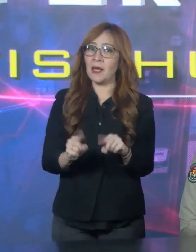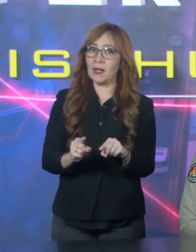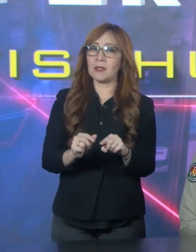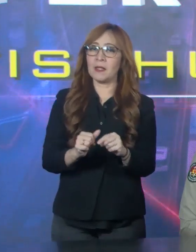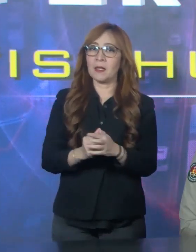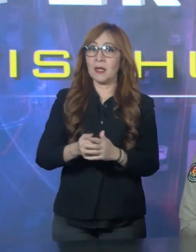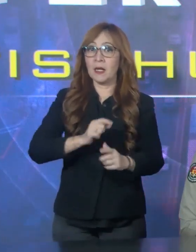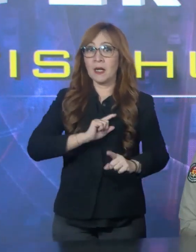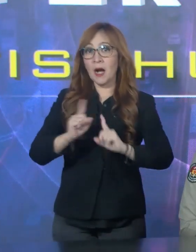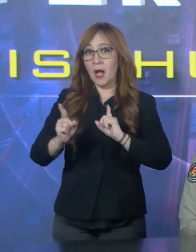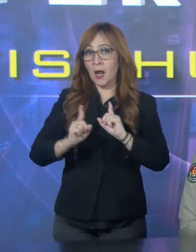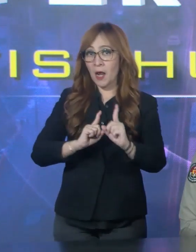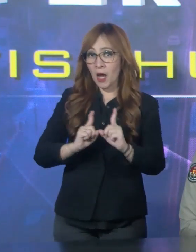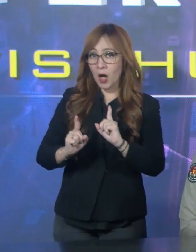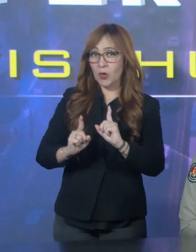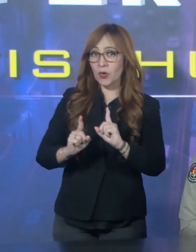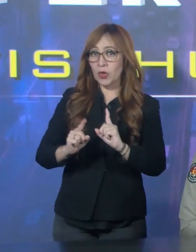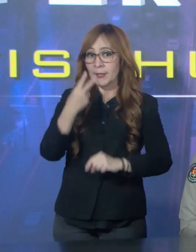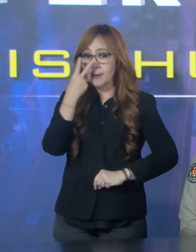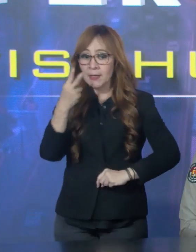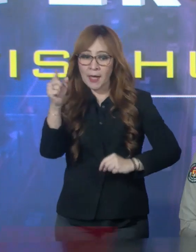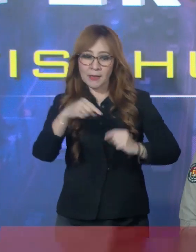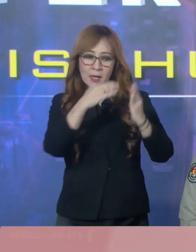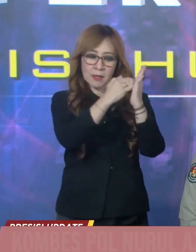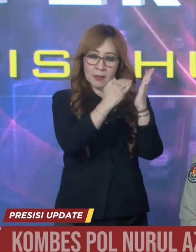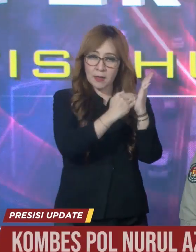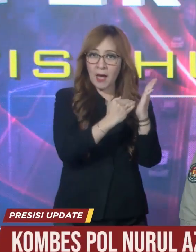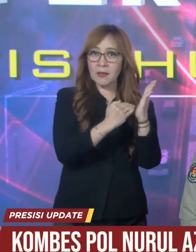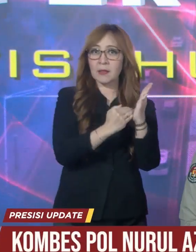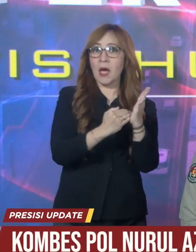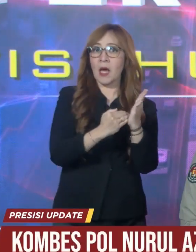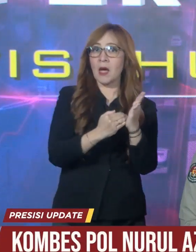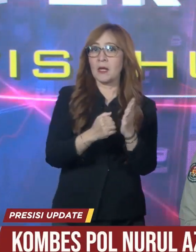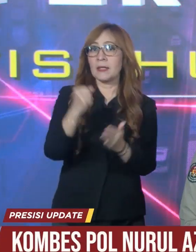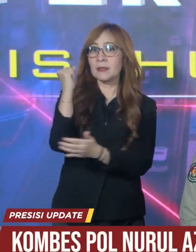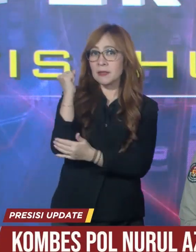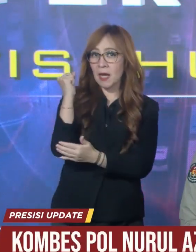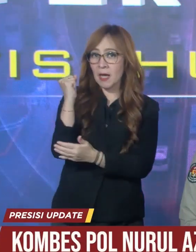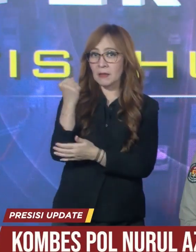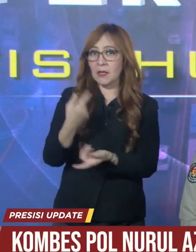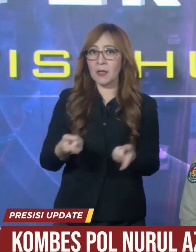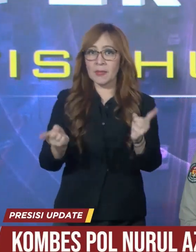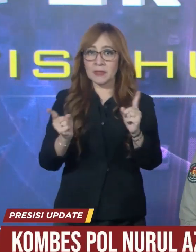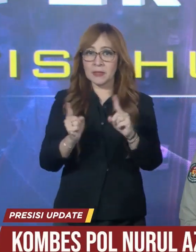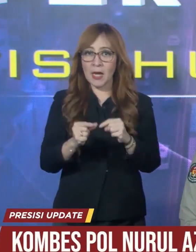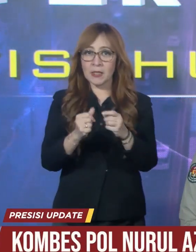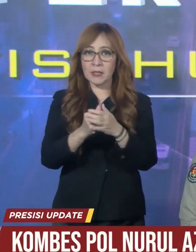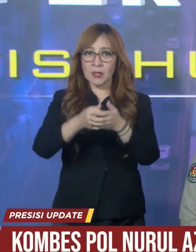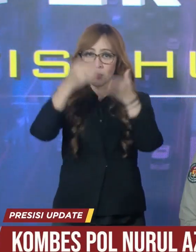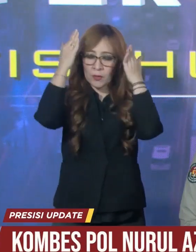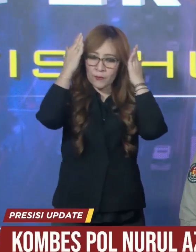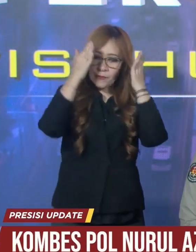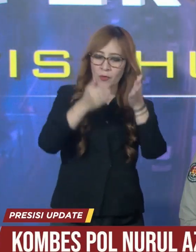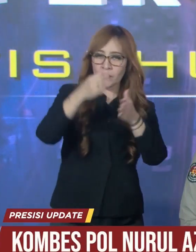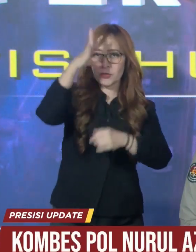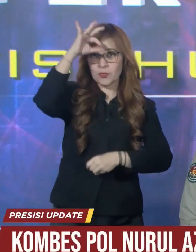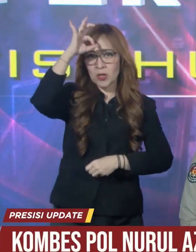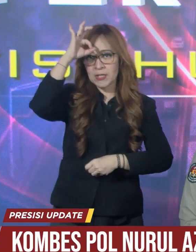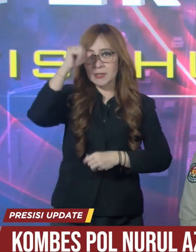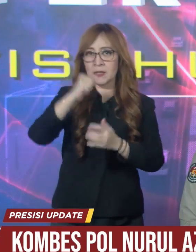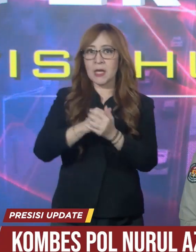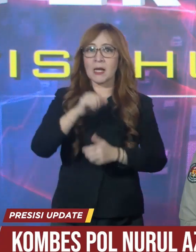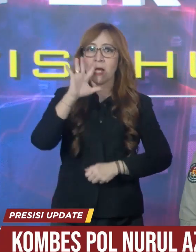kejadian. Apabila dilihat dari data tren jenis kejahatan yang menjadi catatan kepolisian,